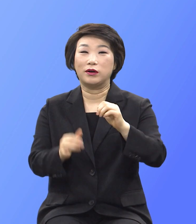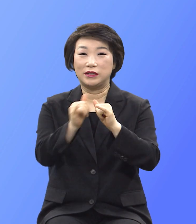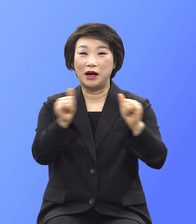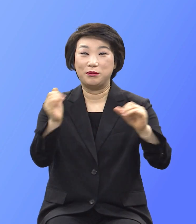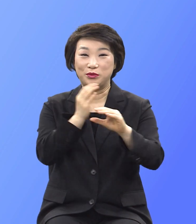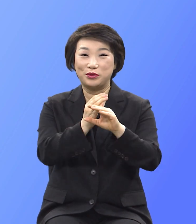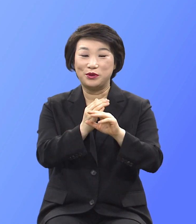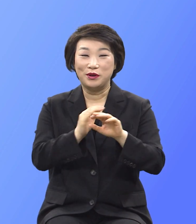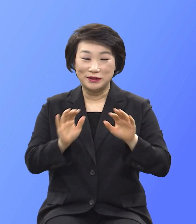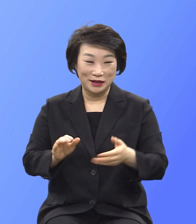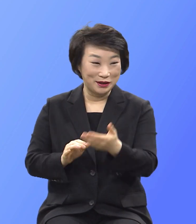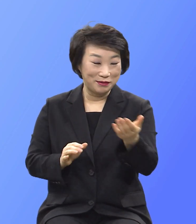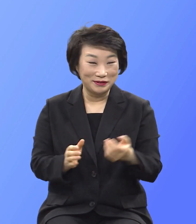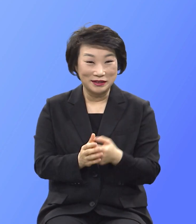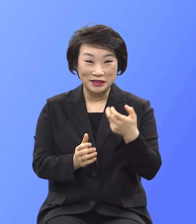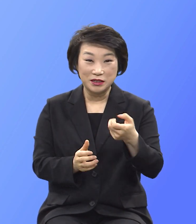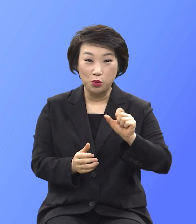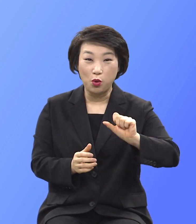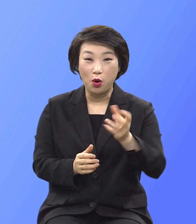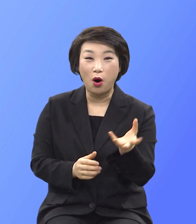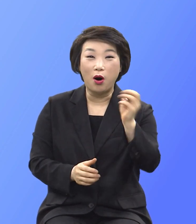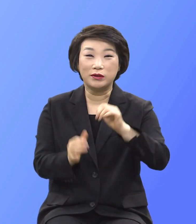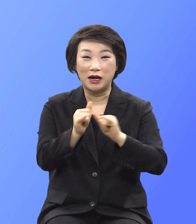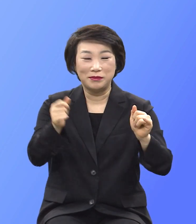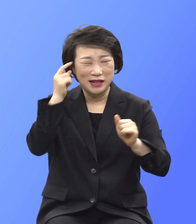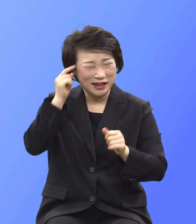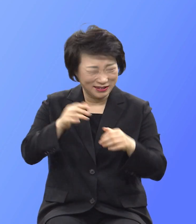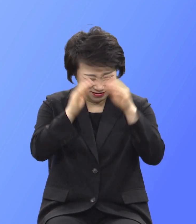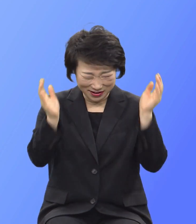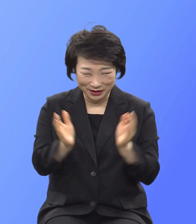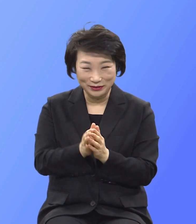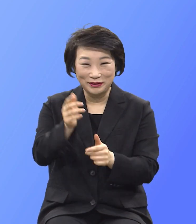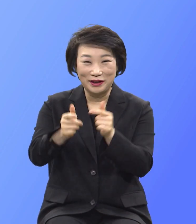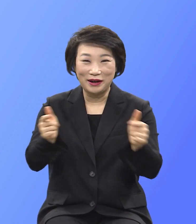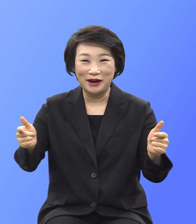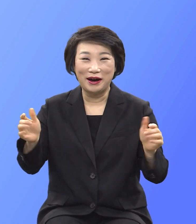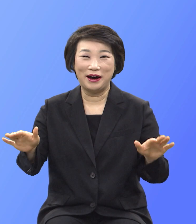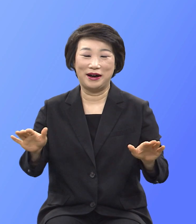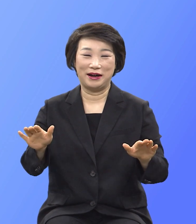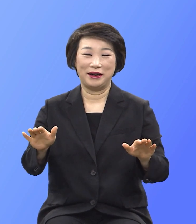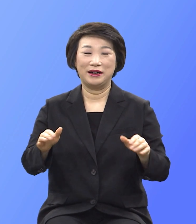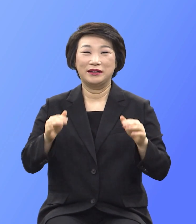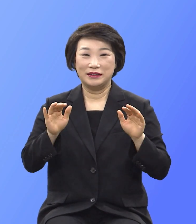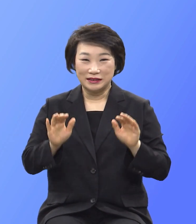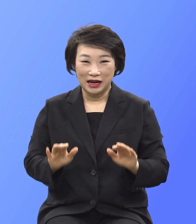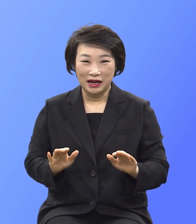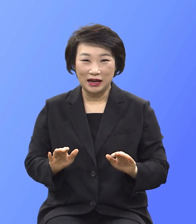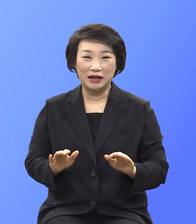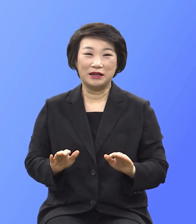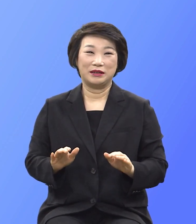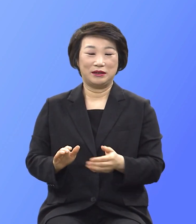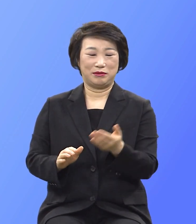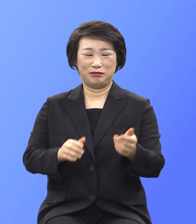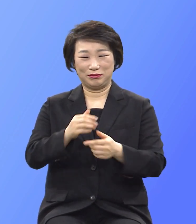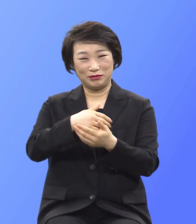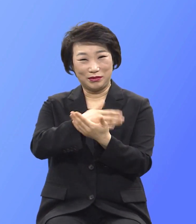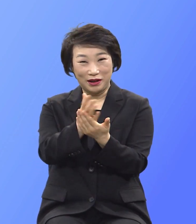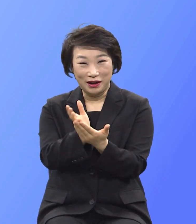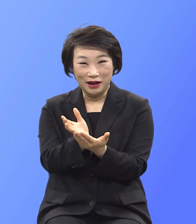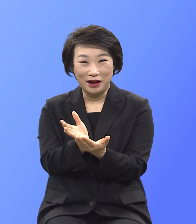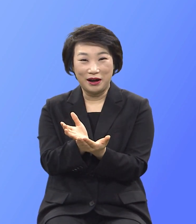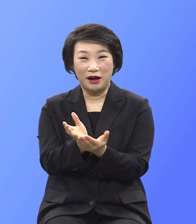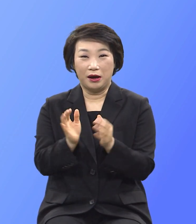있는데 75억 인구의 생각이 다 각각 다르고 아주